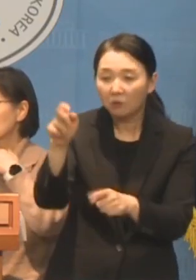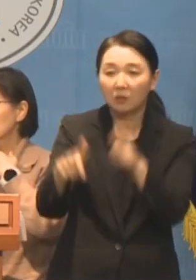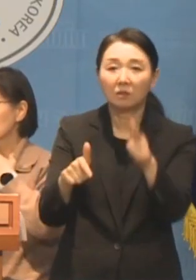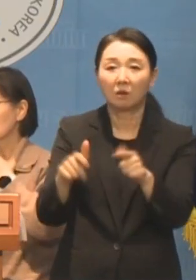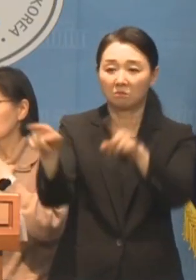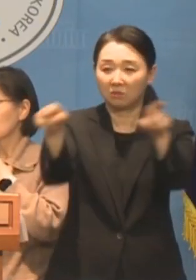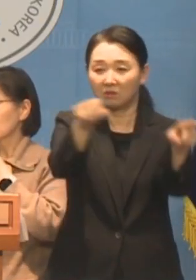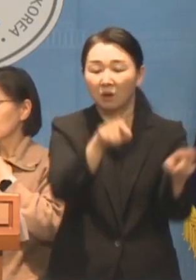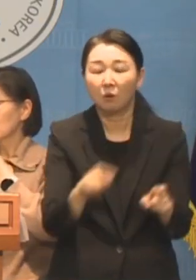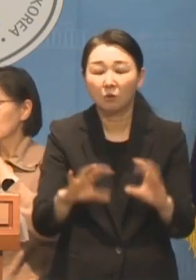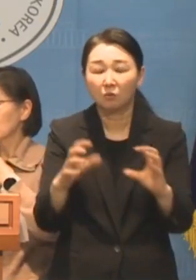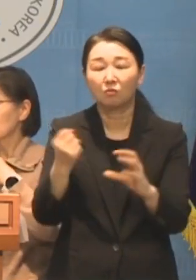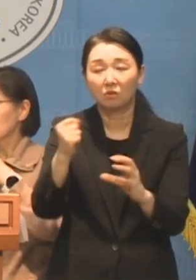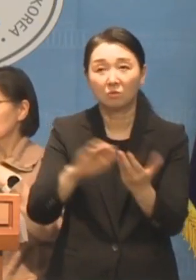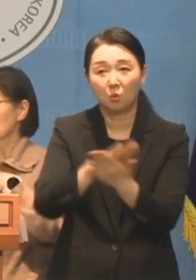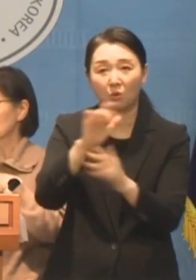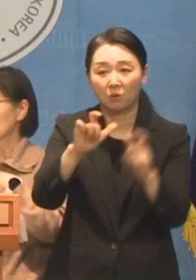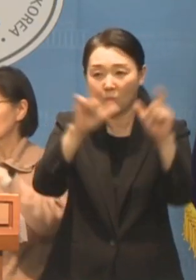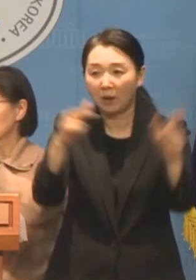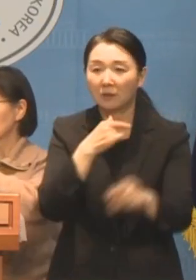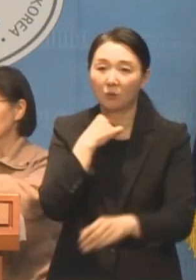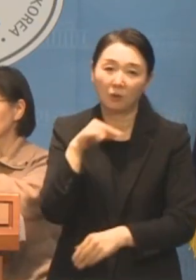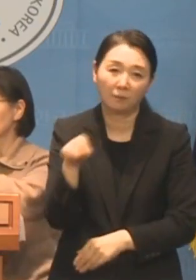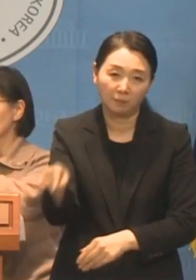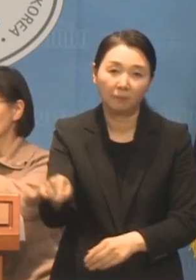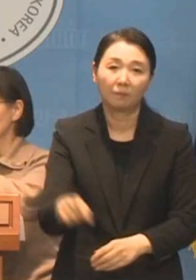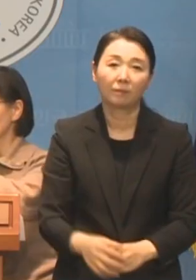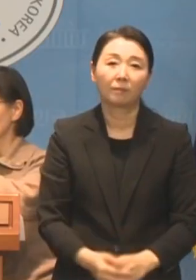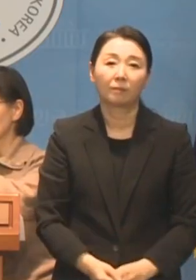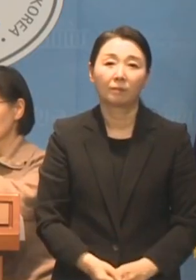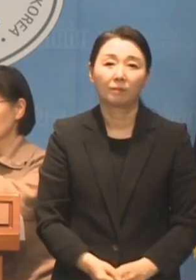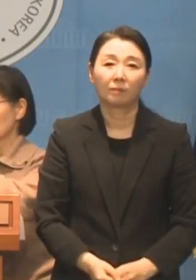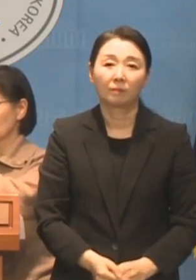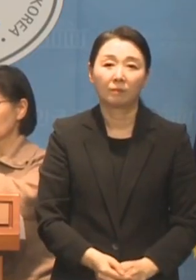전국의 국립공원으로 확대하려는 시도를 하고 있는 것이다.